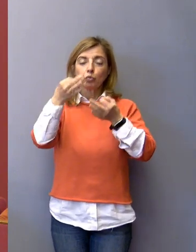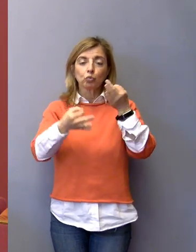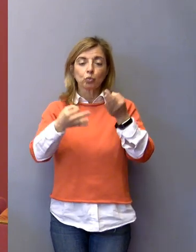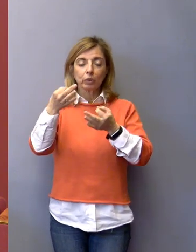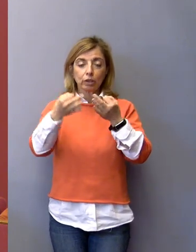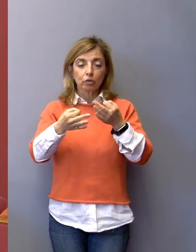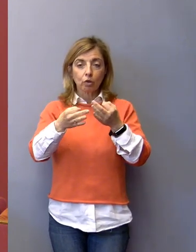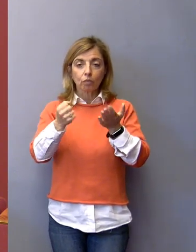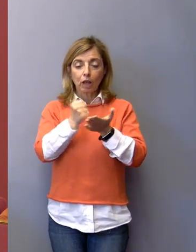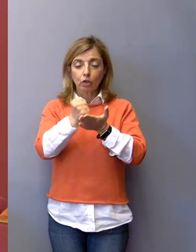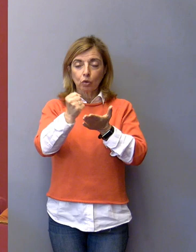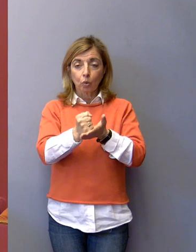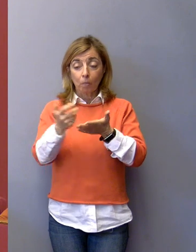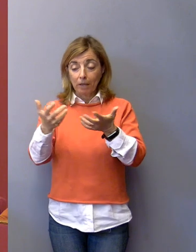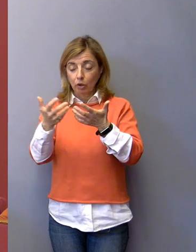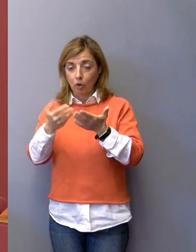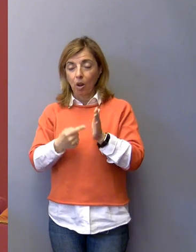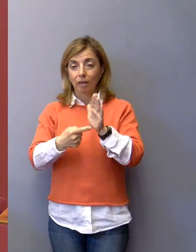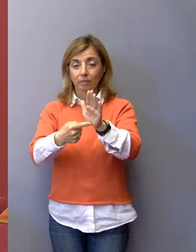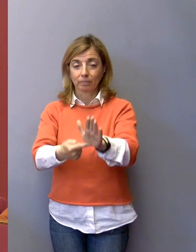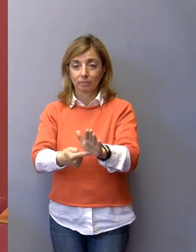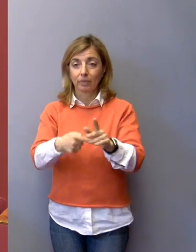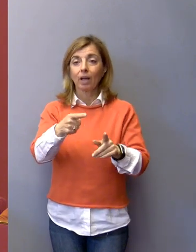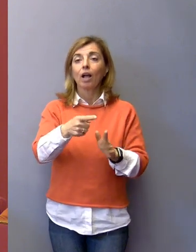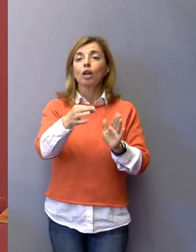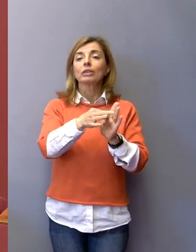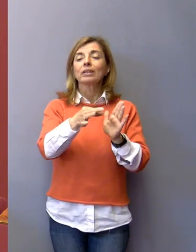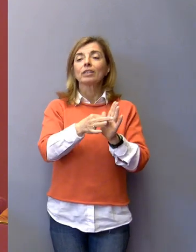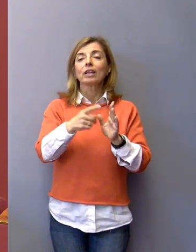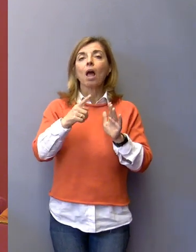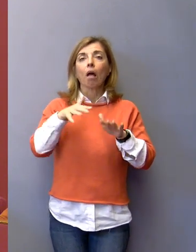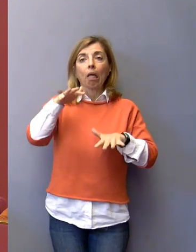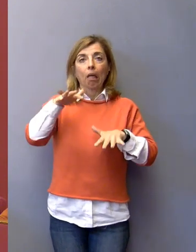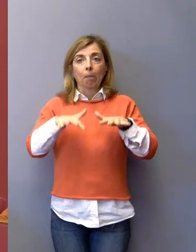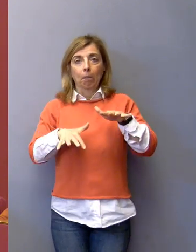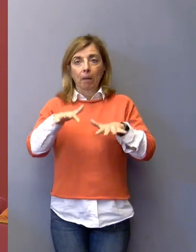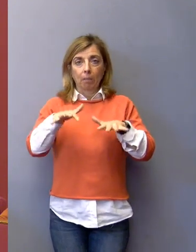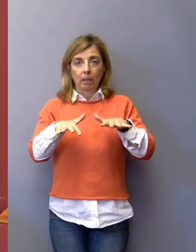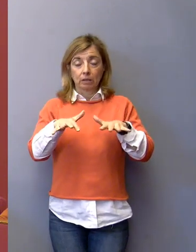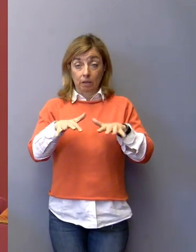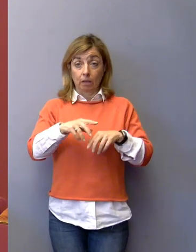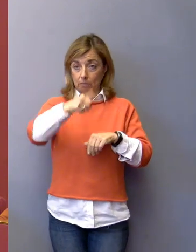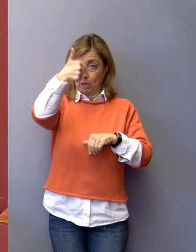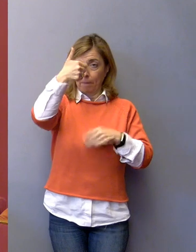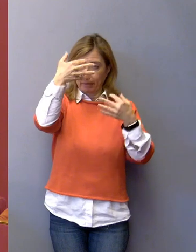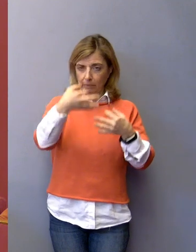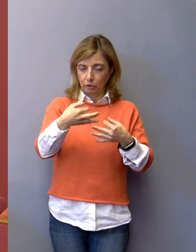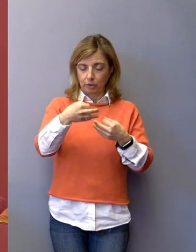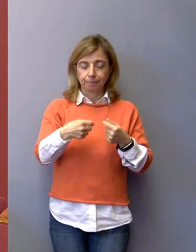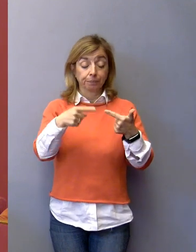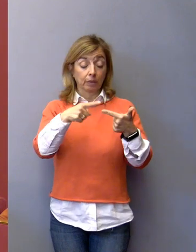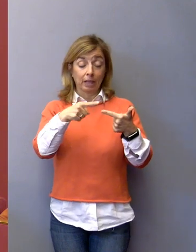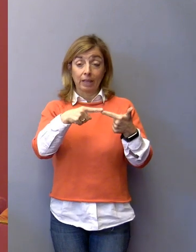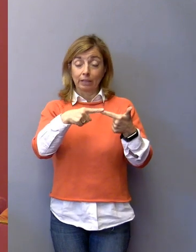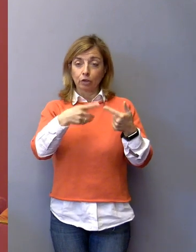al principio di perplessità è la prima certezza la seconda certezza è che la maggioranza che ritira